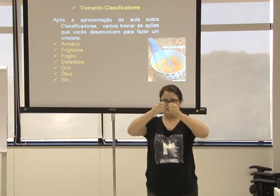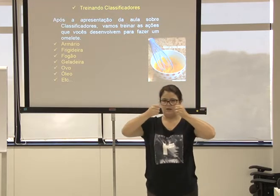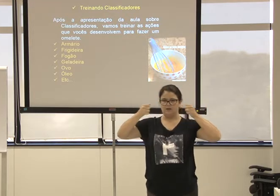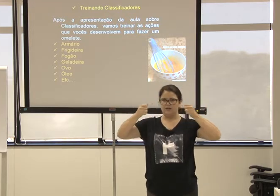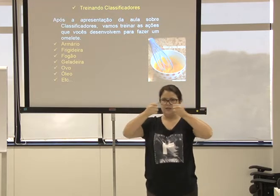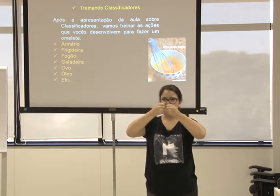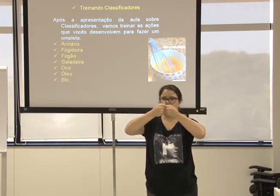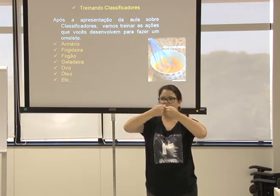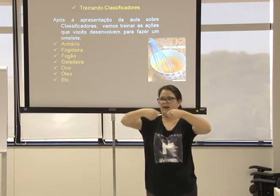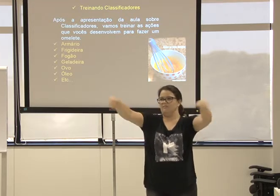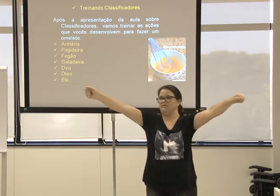Você não abre?